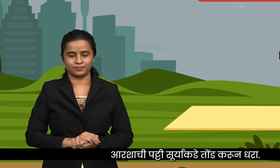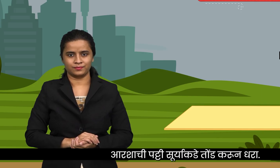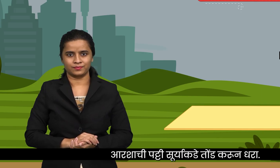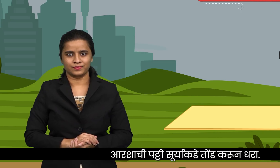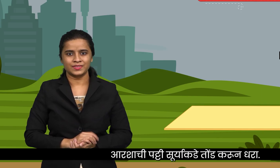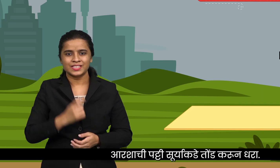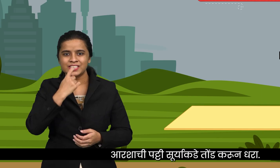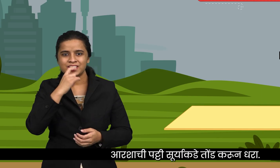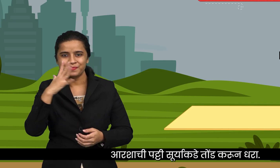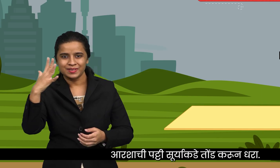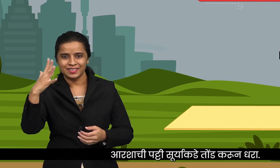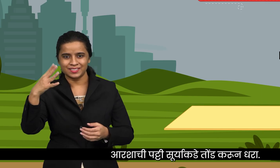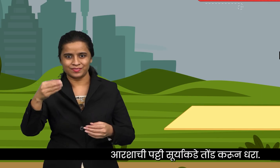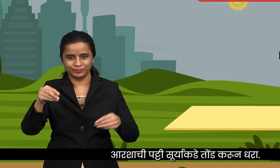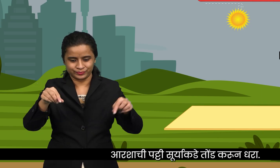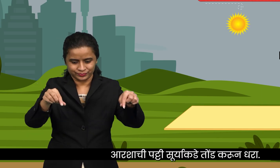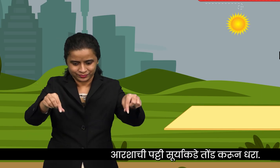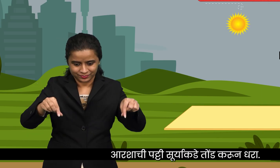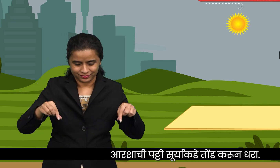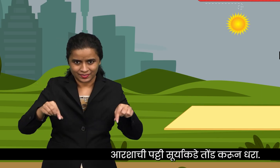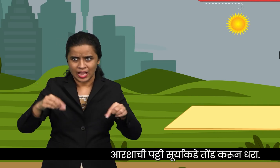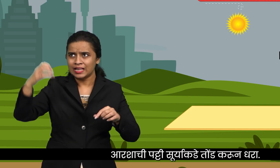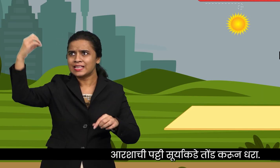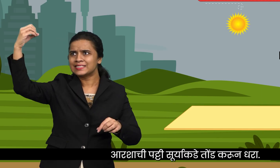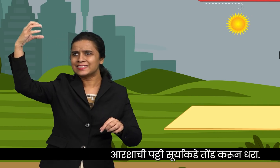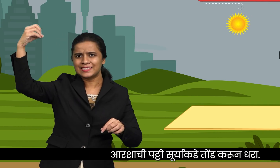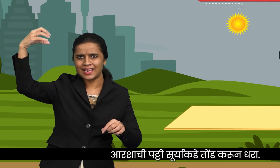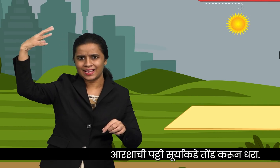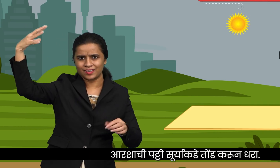आरशाची पट्टी सूर्याकडे तोंड करून धरा.